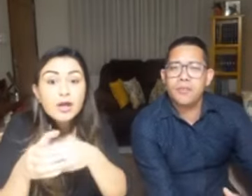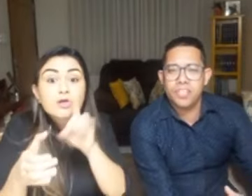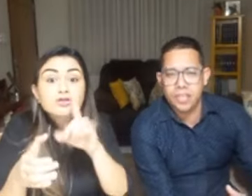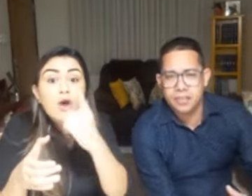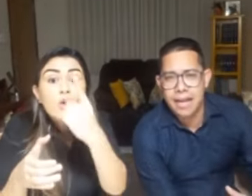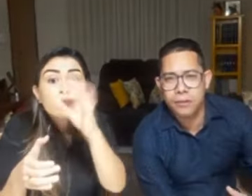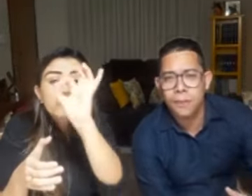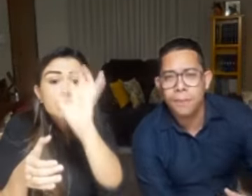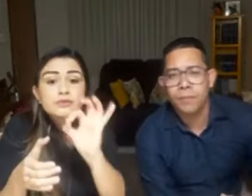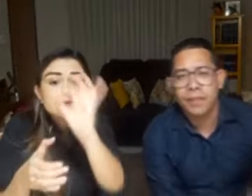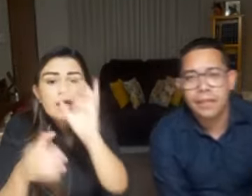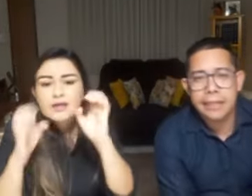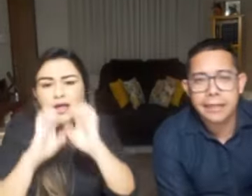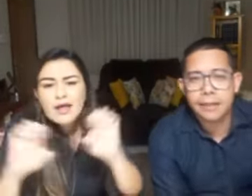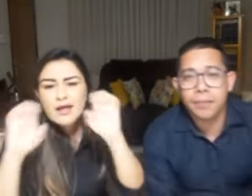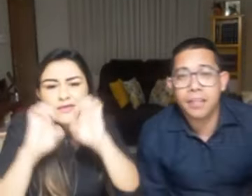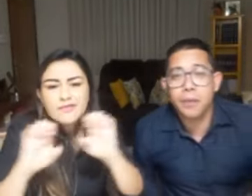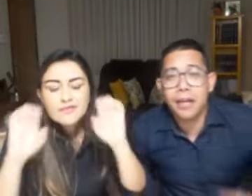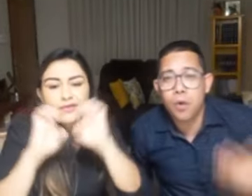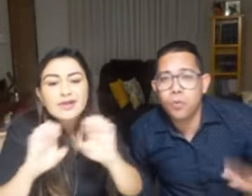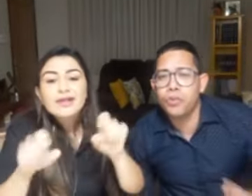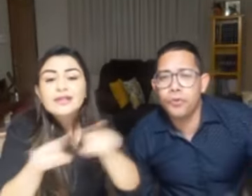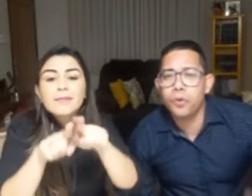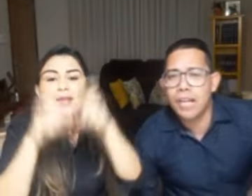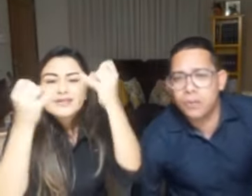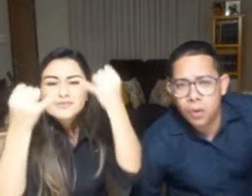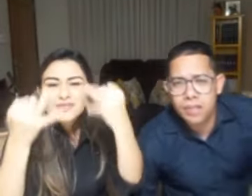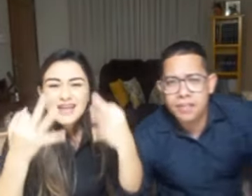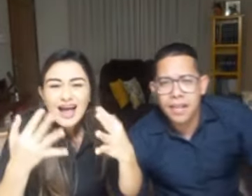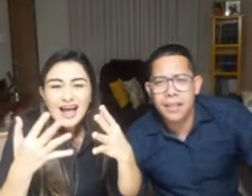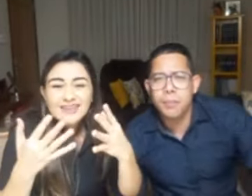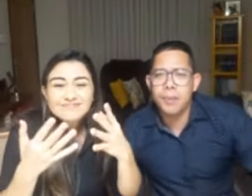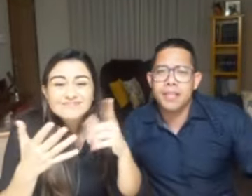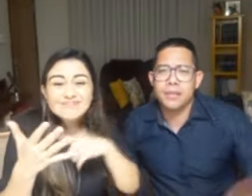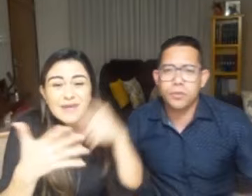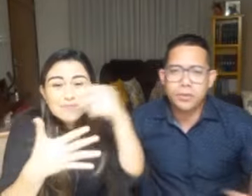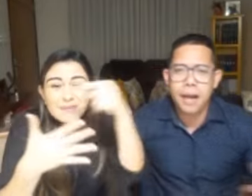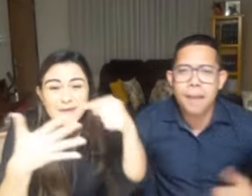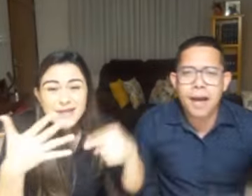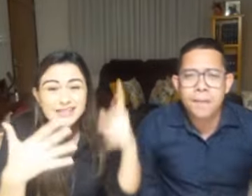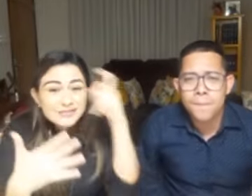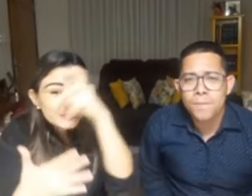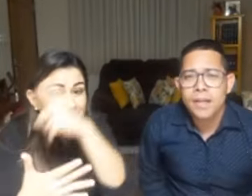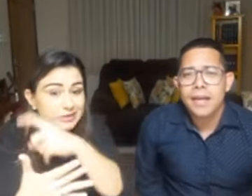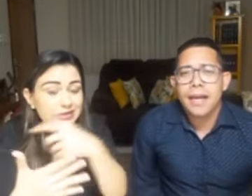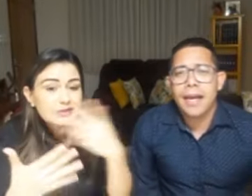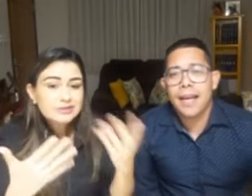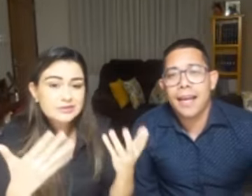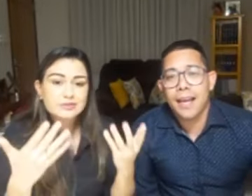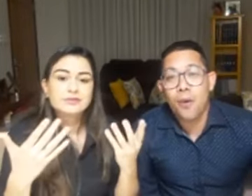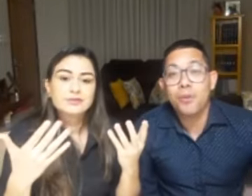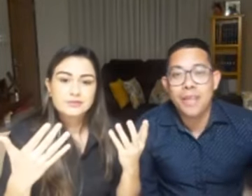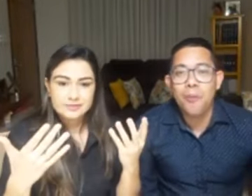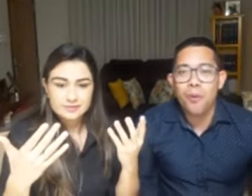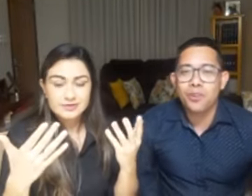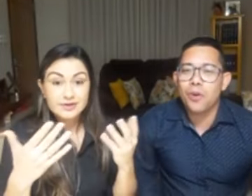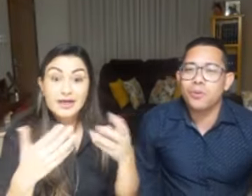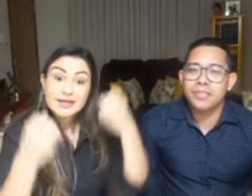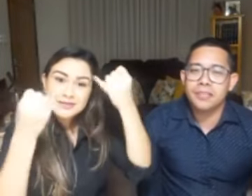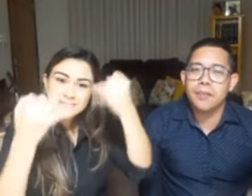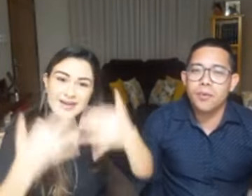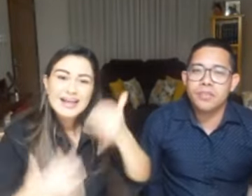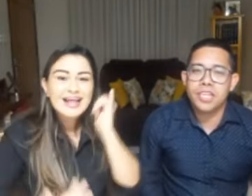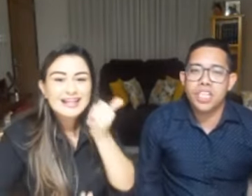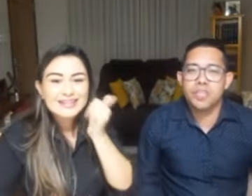é evangelizado, e também explicar alguns dificultadores, né, da implementação do trabalho, contar um pouco de